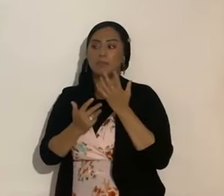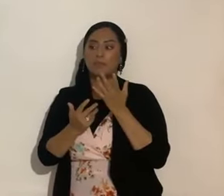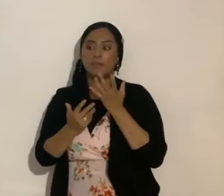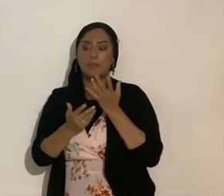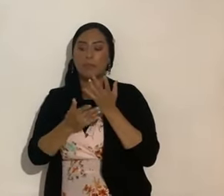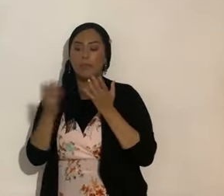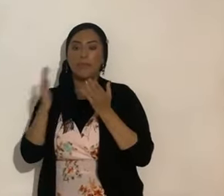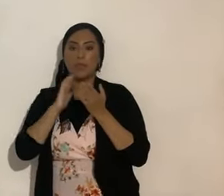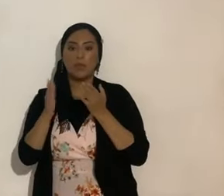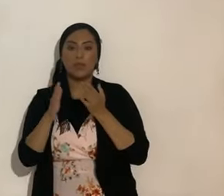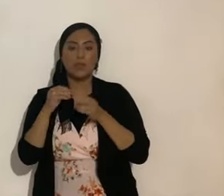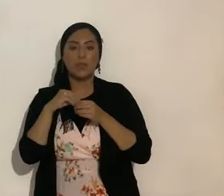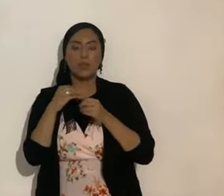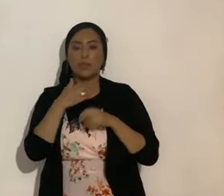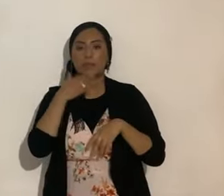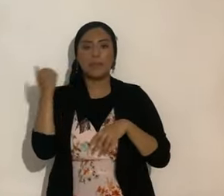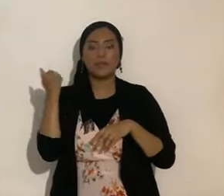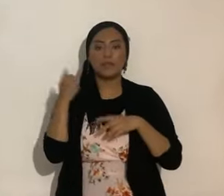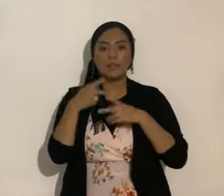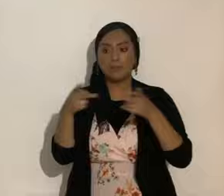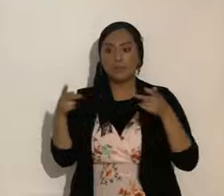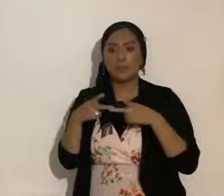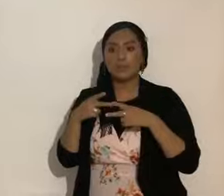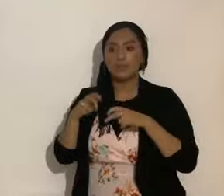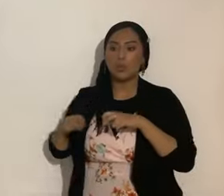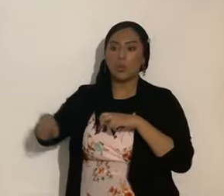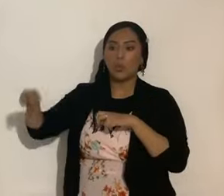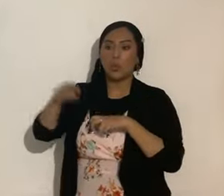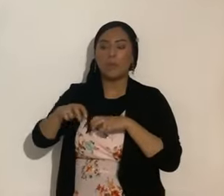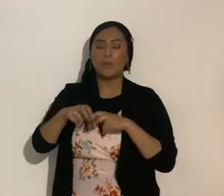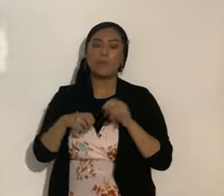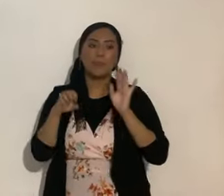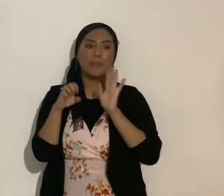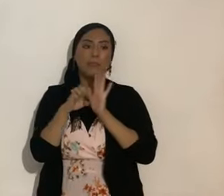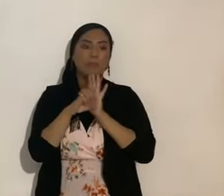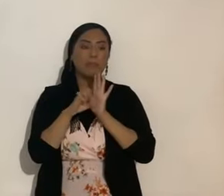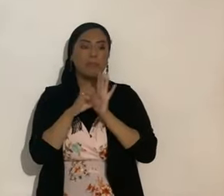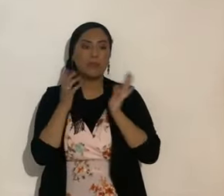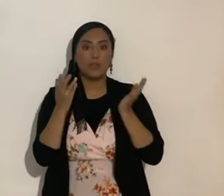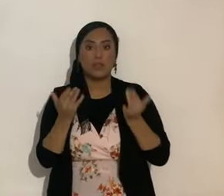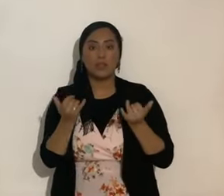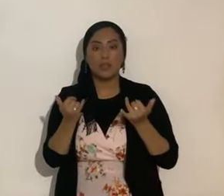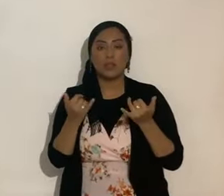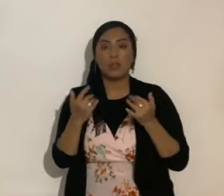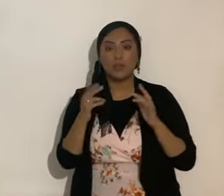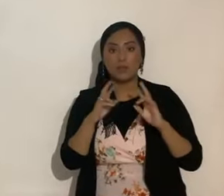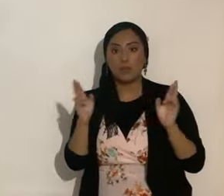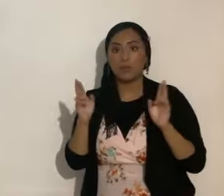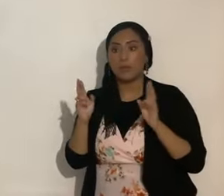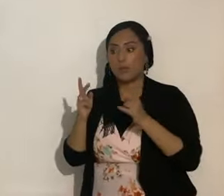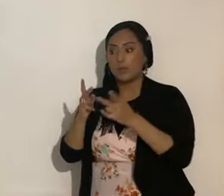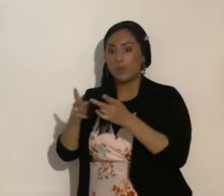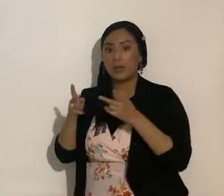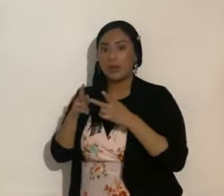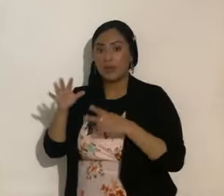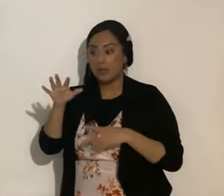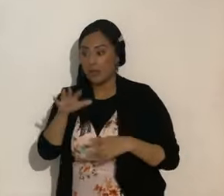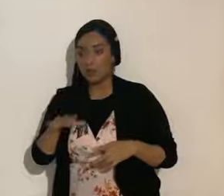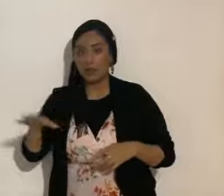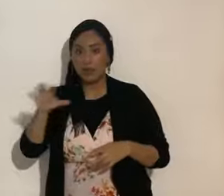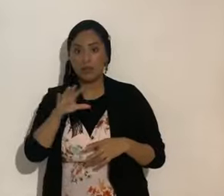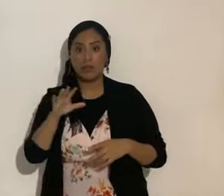se encontrarán en los mejores lugares. Por ejemplo, ahorita ya estamos acondicionando un lugar,